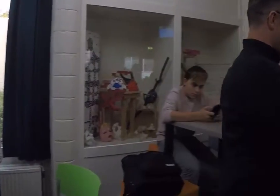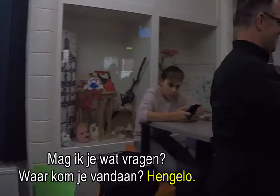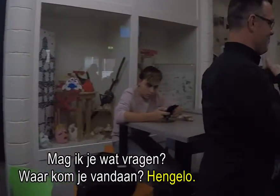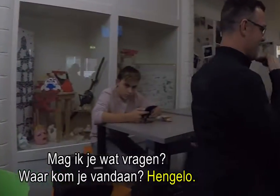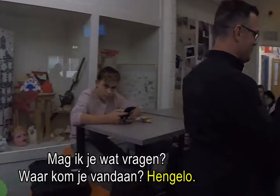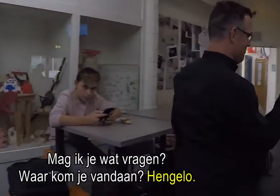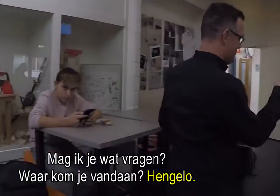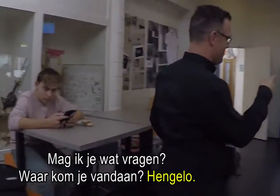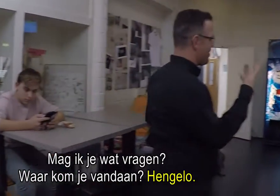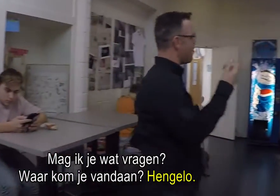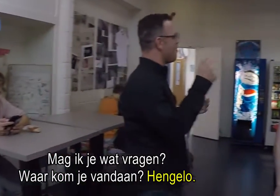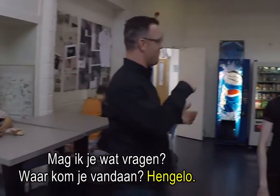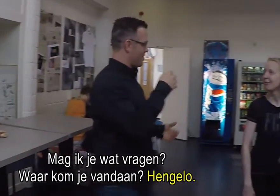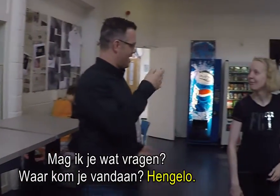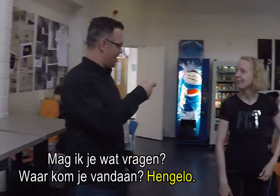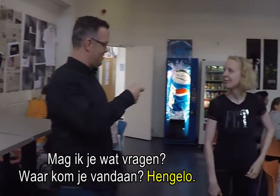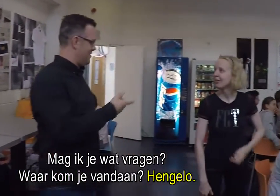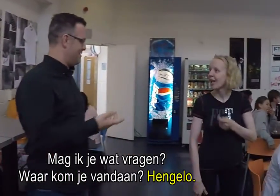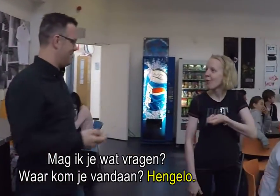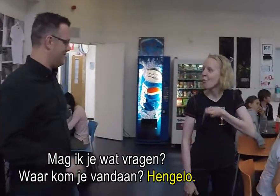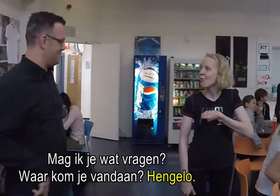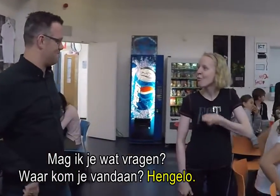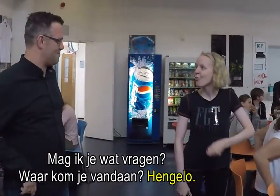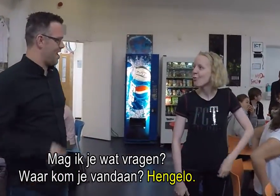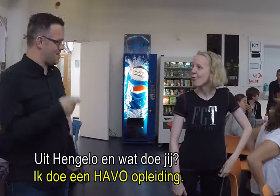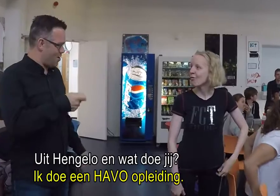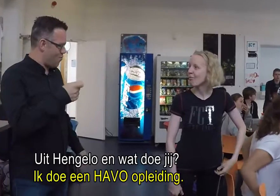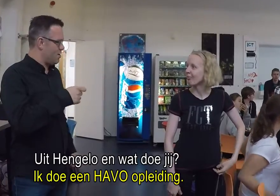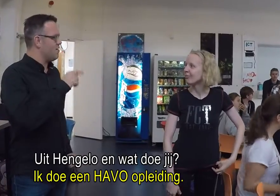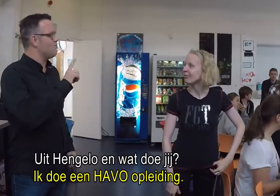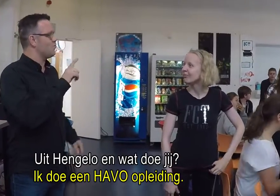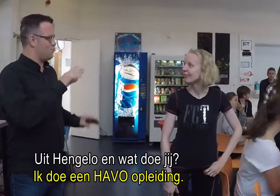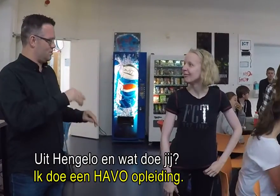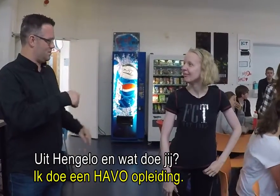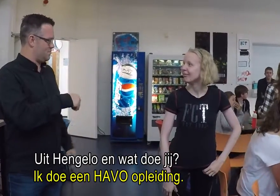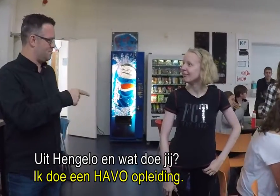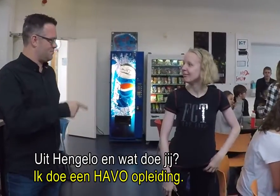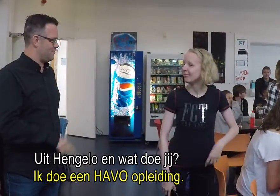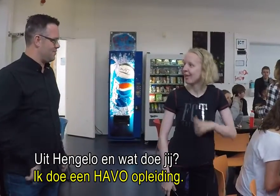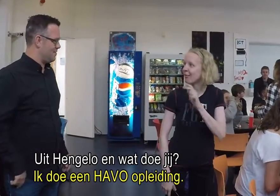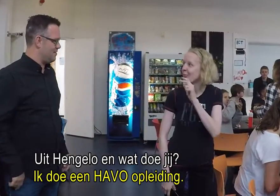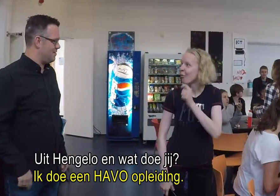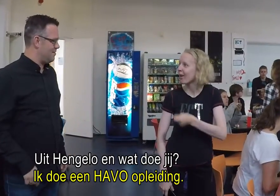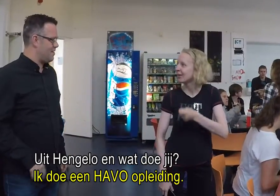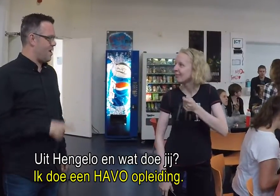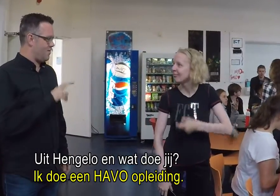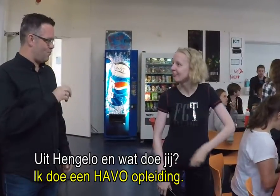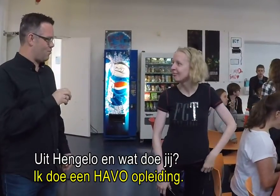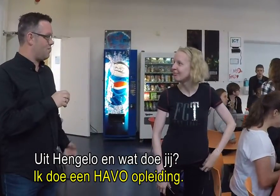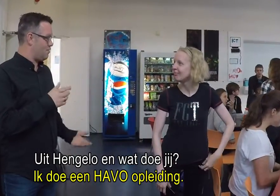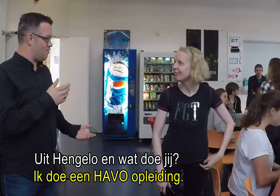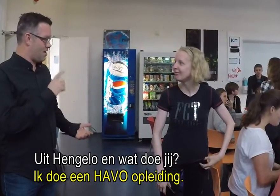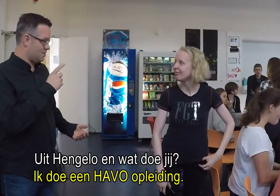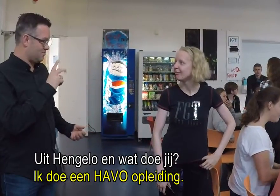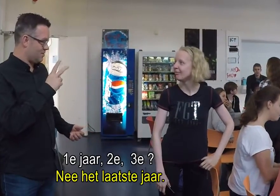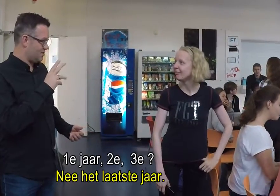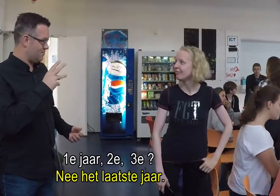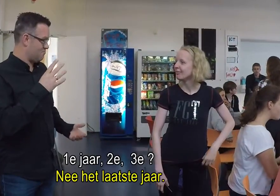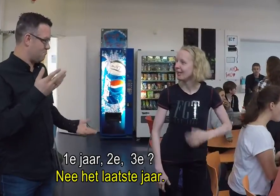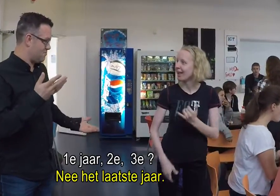Mag ik jou wat vragen? Waar kom jij vandaan? Hengelo. Uit Hengelo. En wat doe jij? Ik doe een HAVO-opleiding. Eerste jaar,